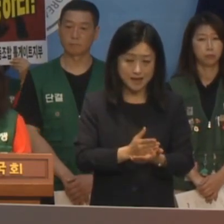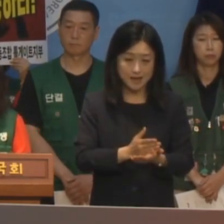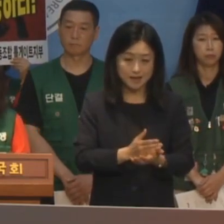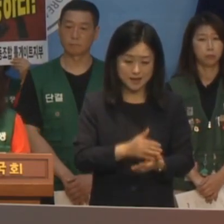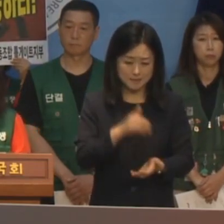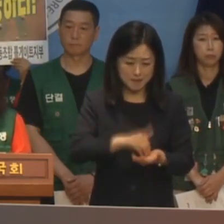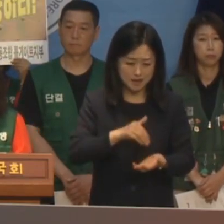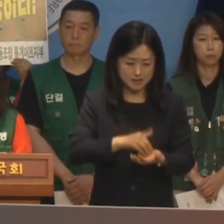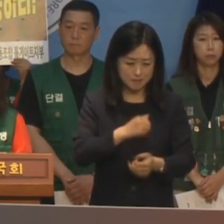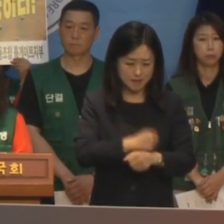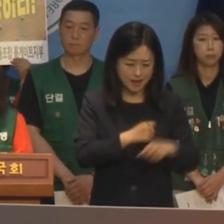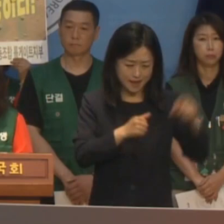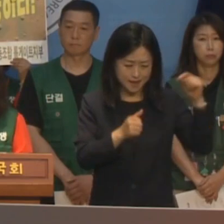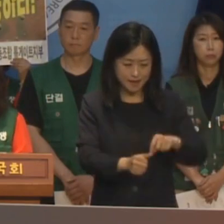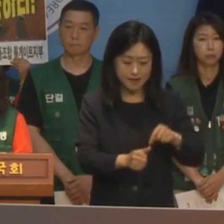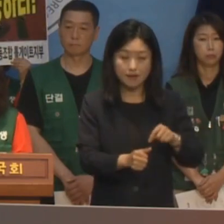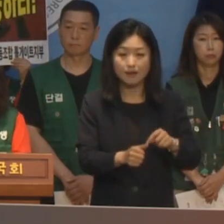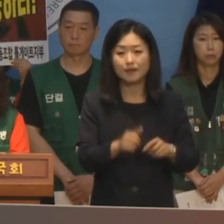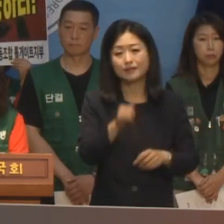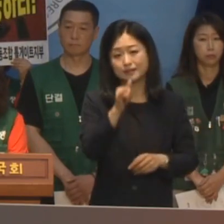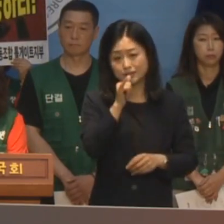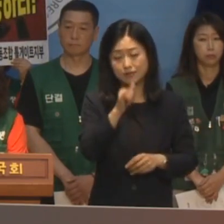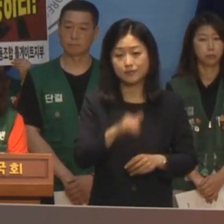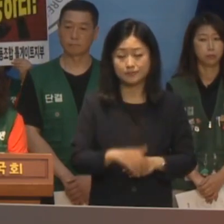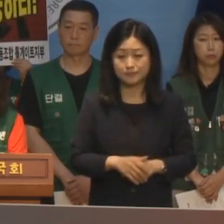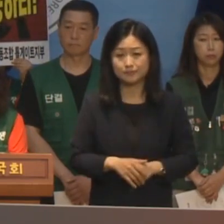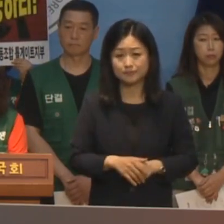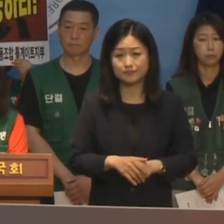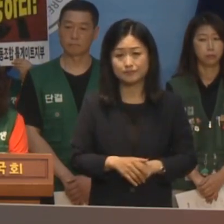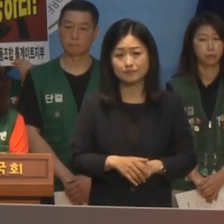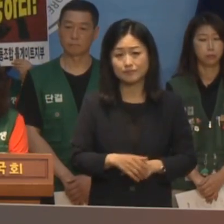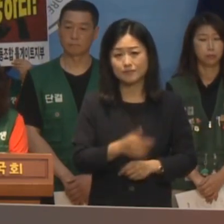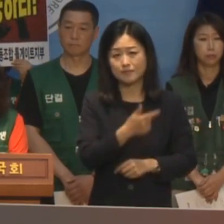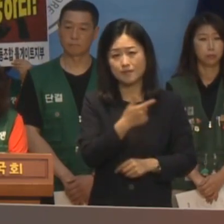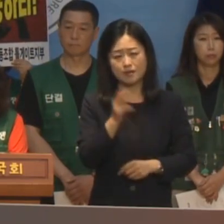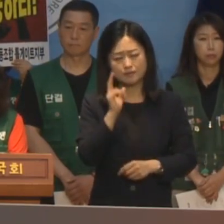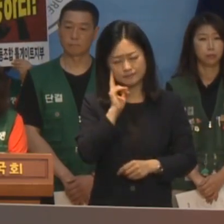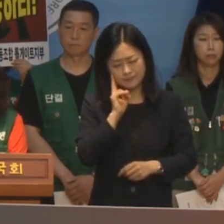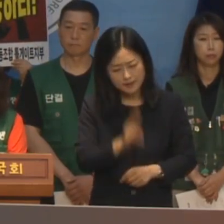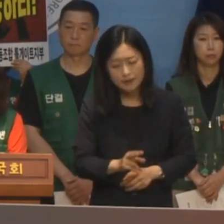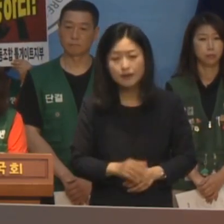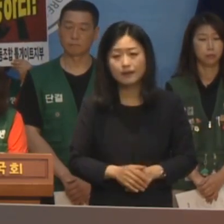경위서를 받고 있습니다. 너무 많은 일이 있었지만 차마